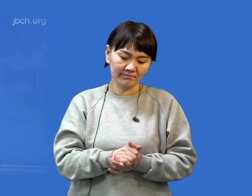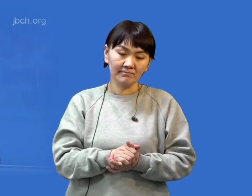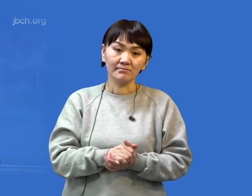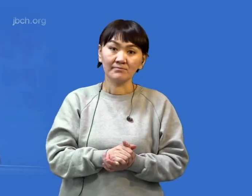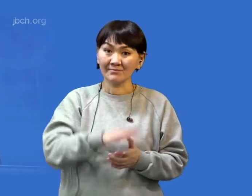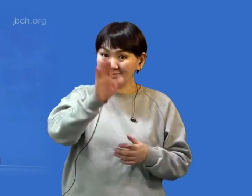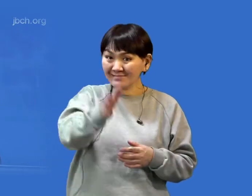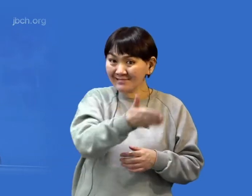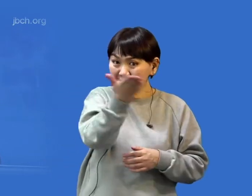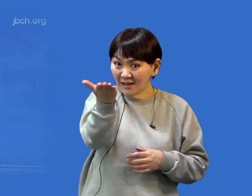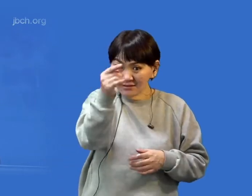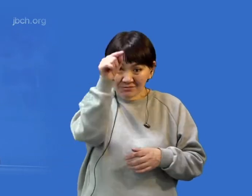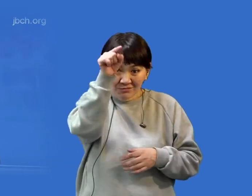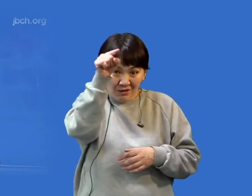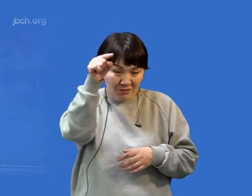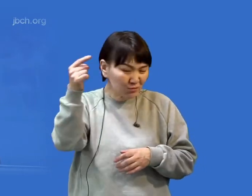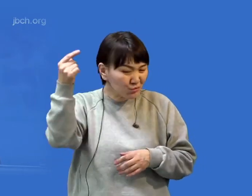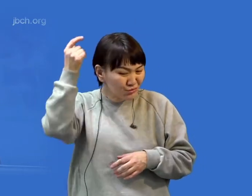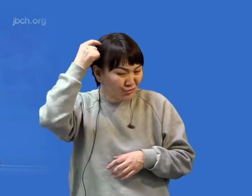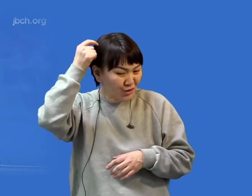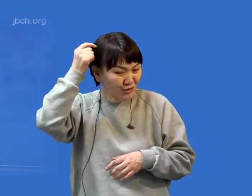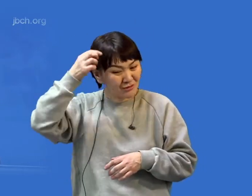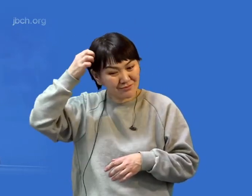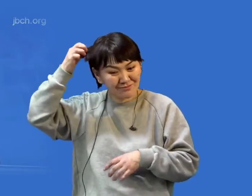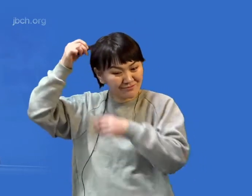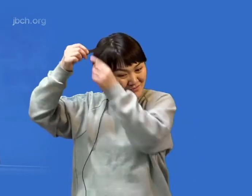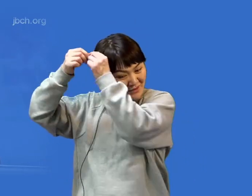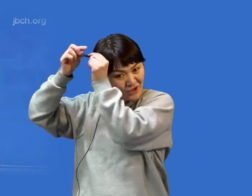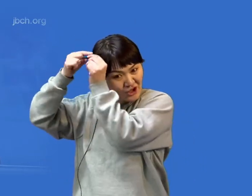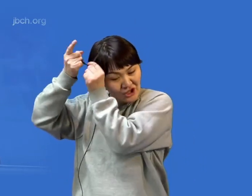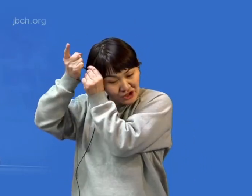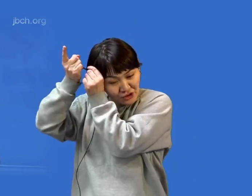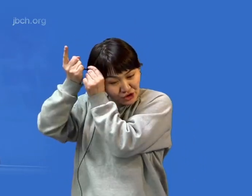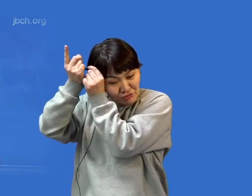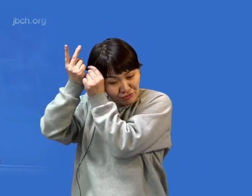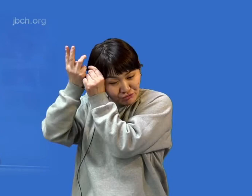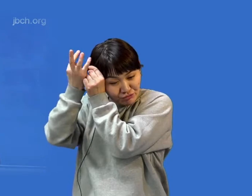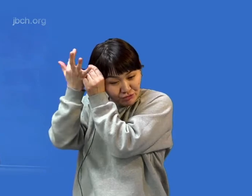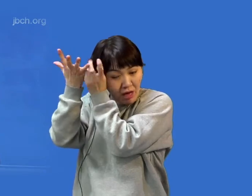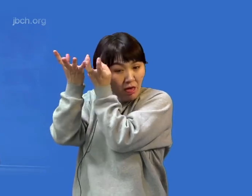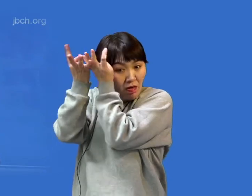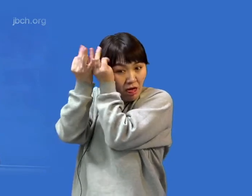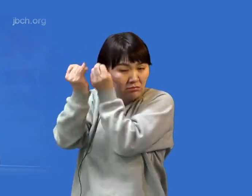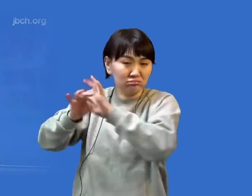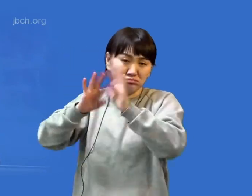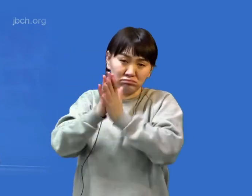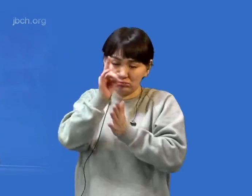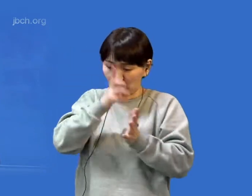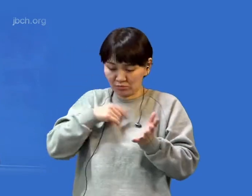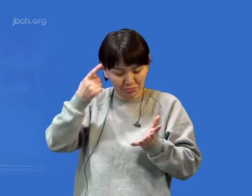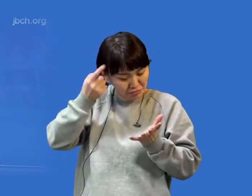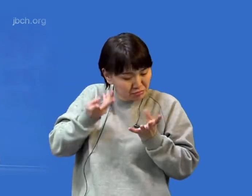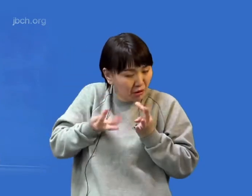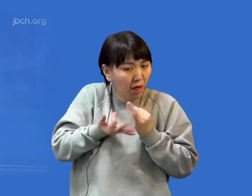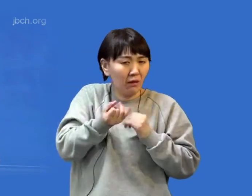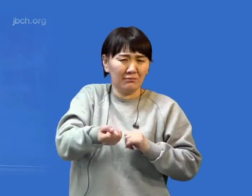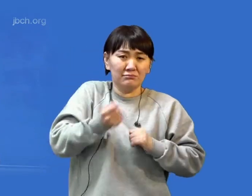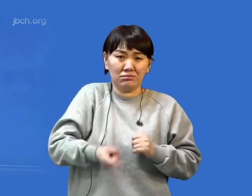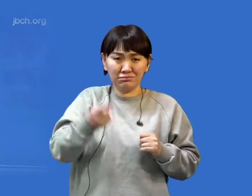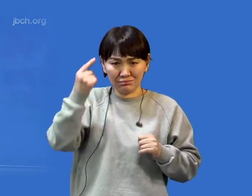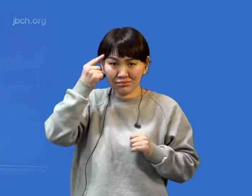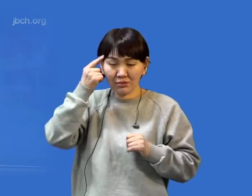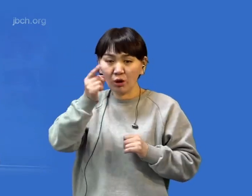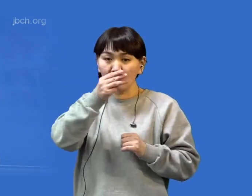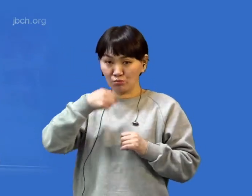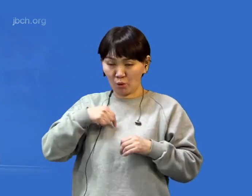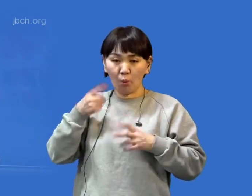Та нарын толгойд ирэх ширхэг үс чинь хүртэл тоологцсон. Бурхан миний толгойд ирэх үсийг хүртэл тоолж байхад чинь миний талаар юуг мэдэхгүй